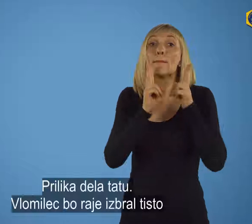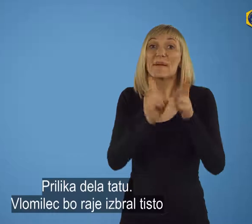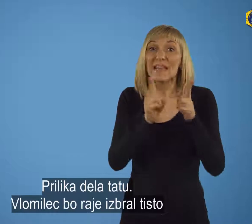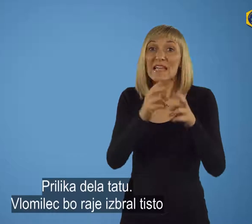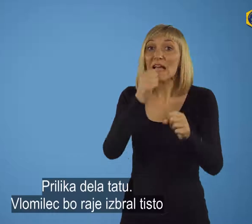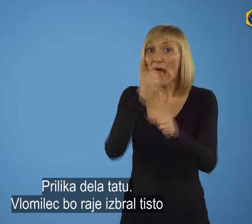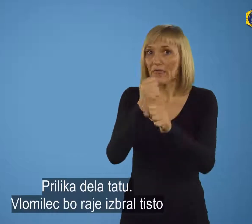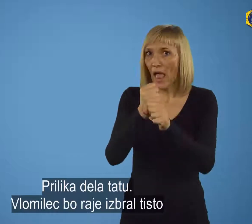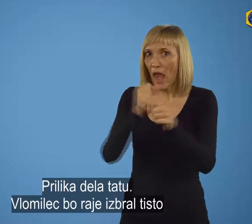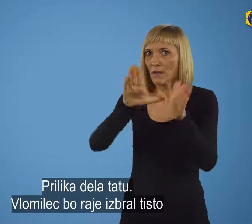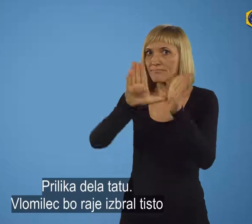Prilika dela tatu.